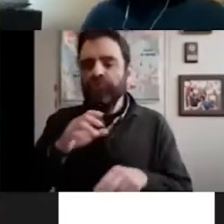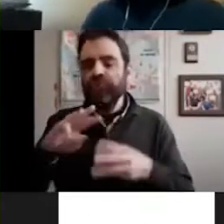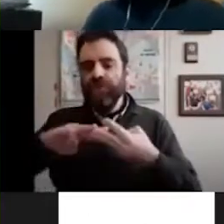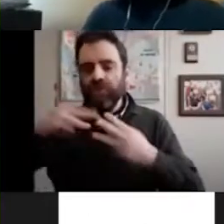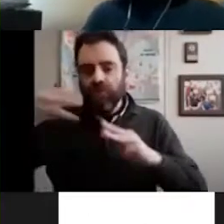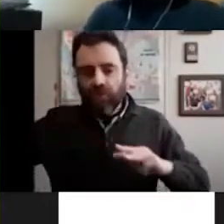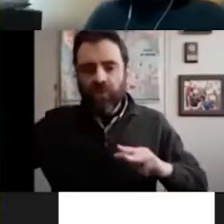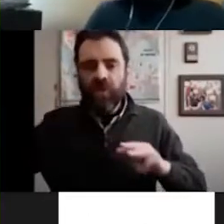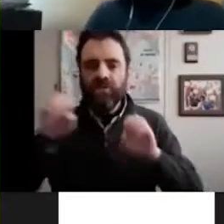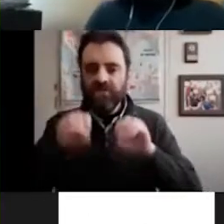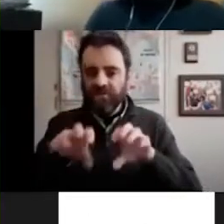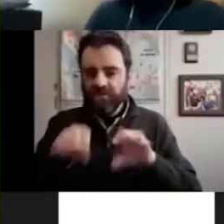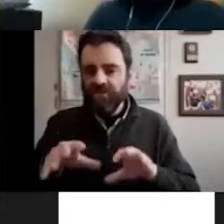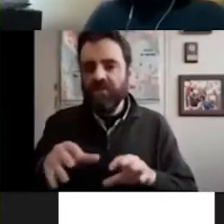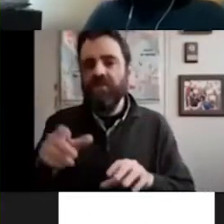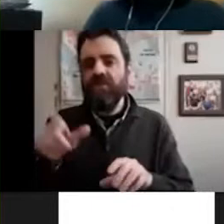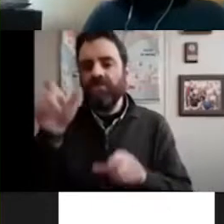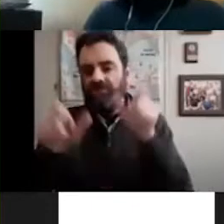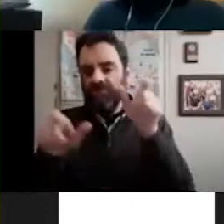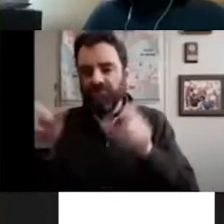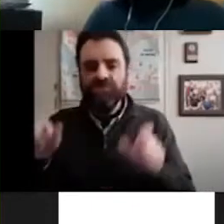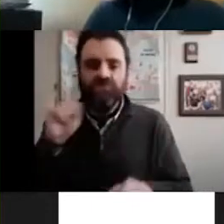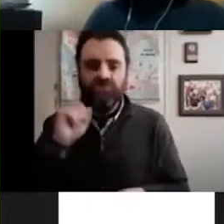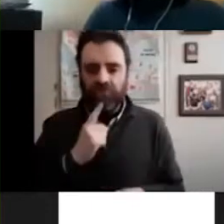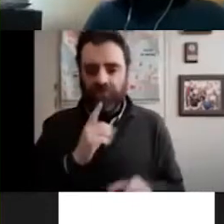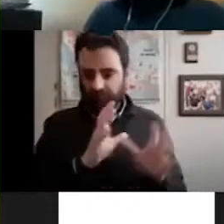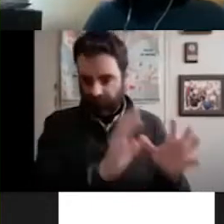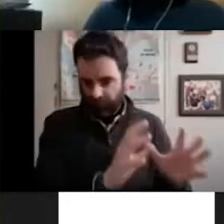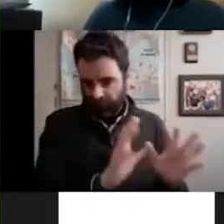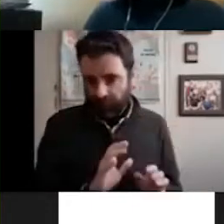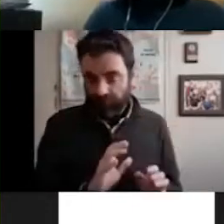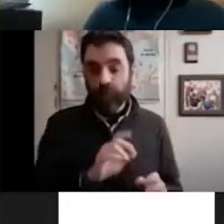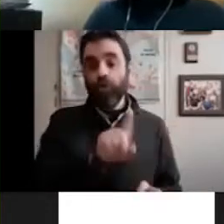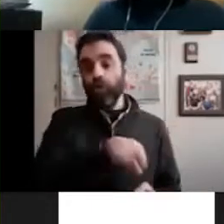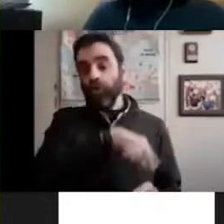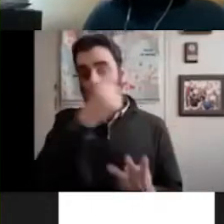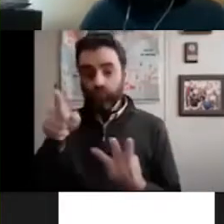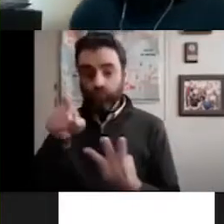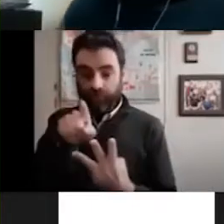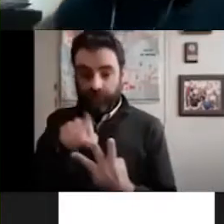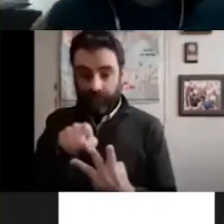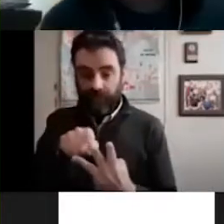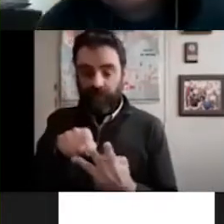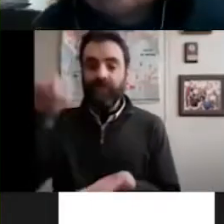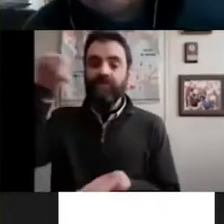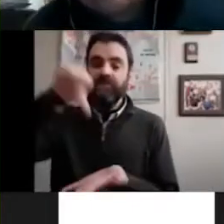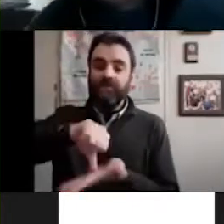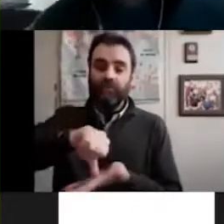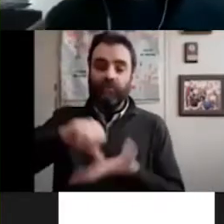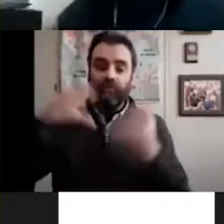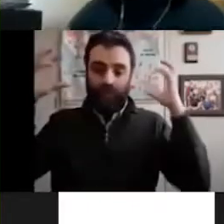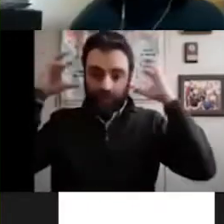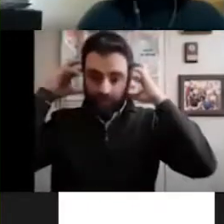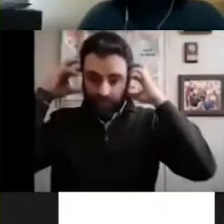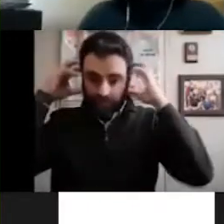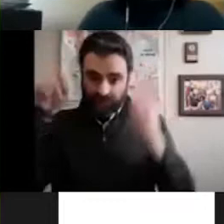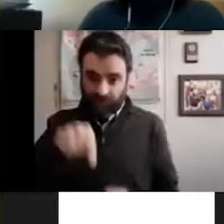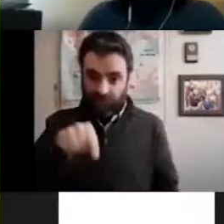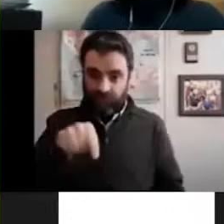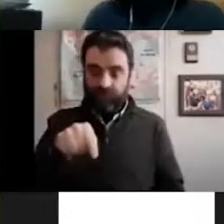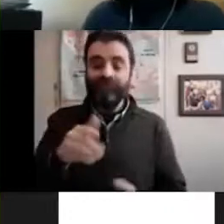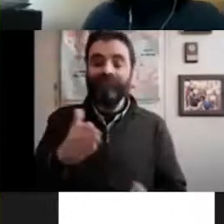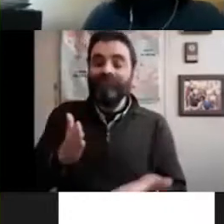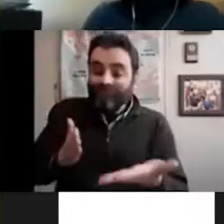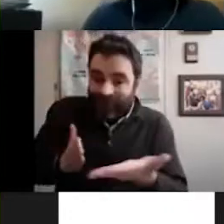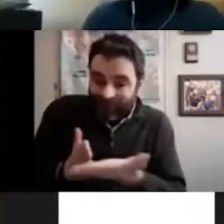funciones también. Y también cursos de metodología para la educación, para las personas sordas. El otro es el